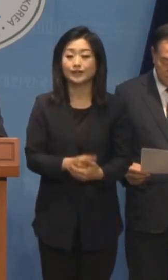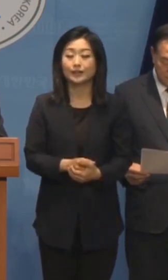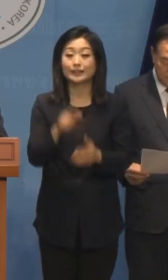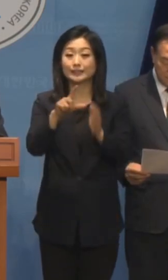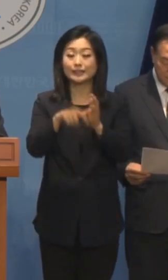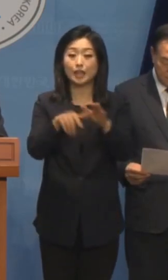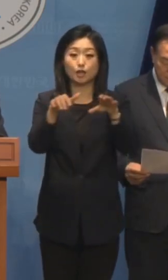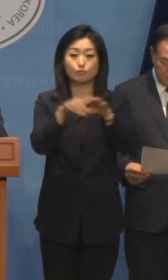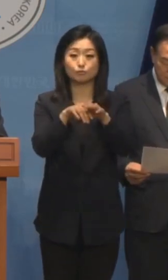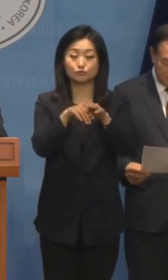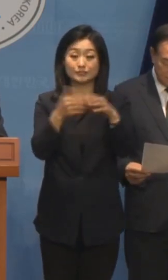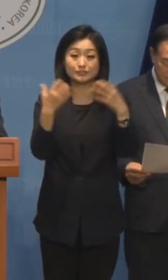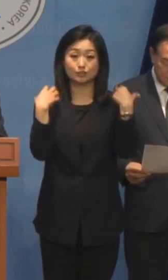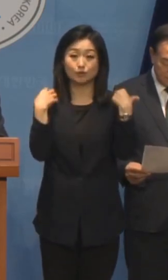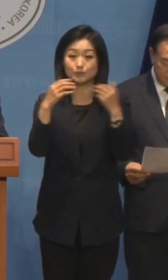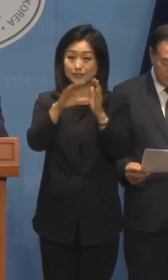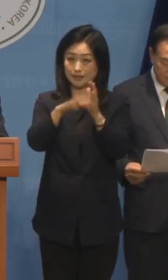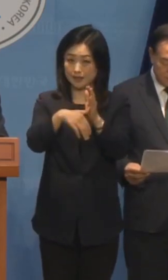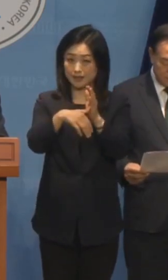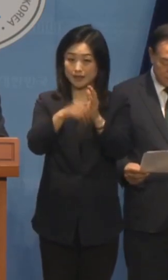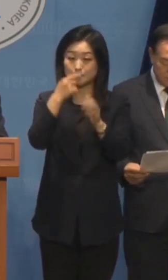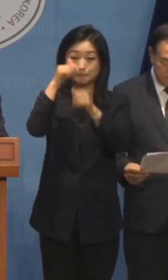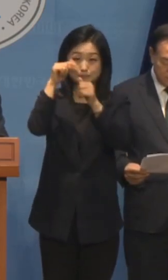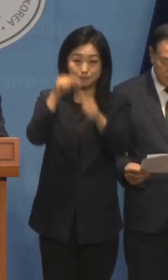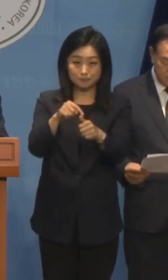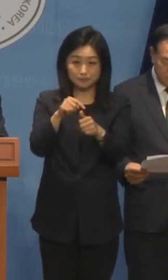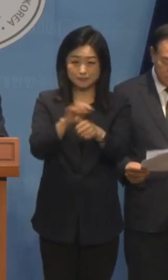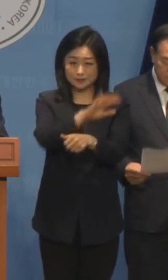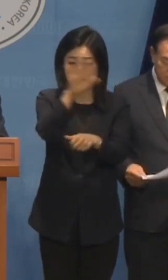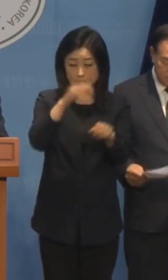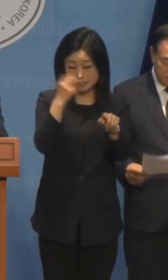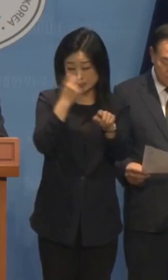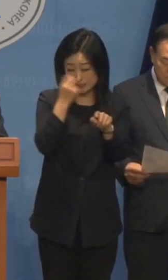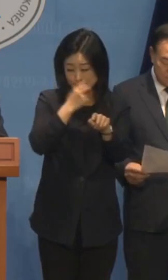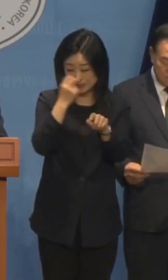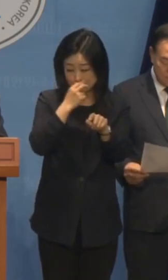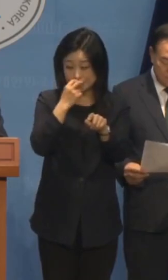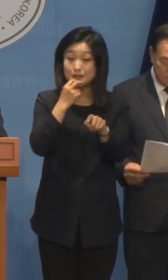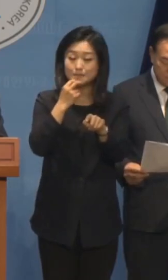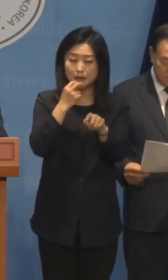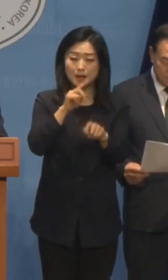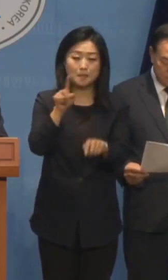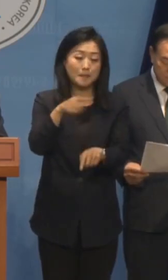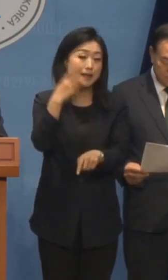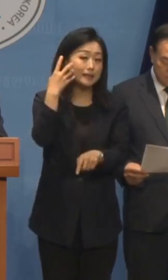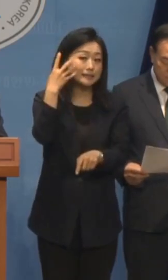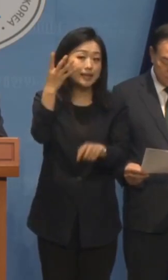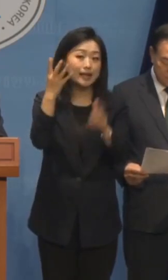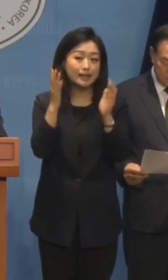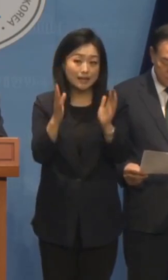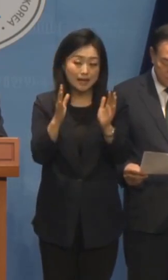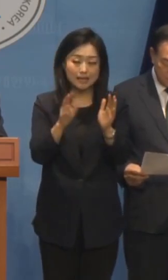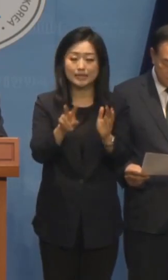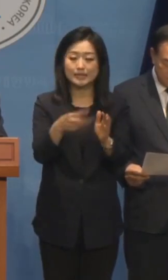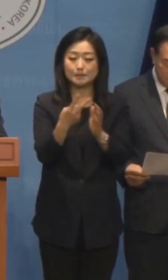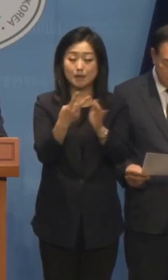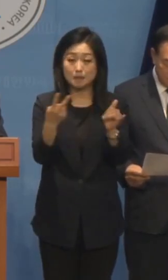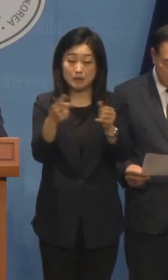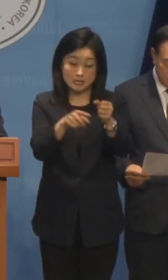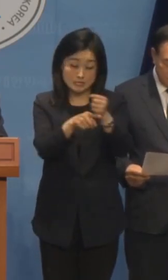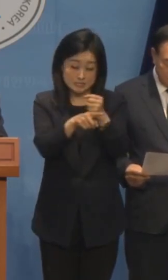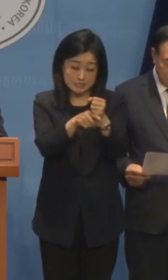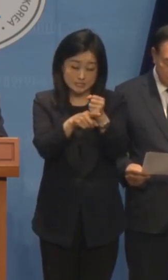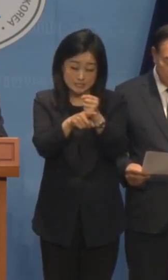당시 문재인 전 대통령 지시로 합동수단이 꾸꾸려져 104일간 200명이 넘는 사람을